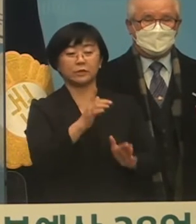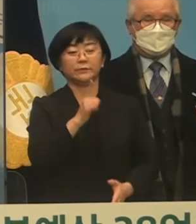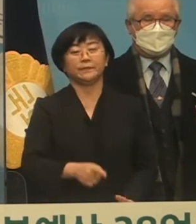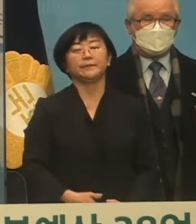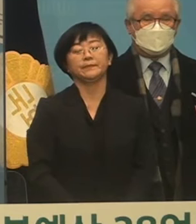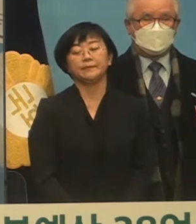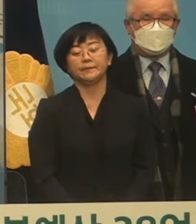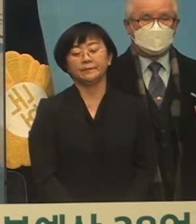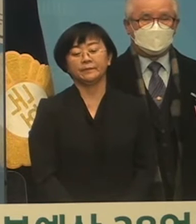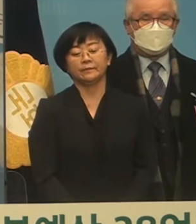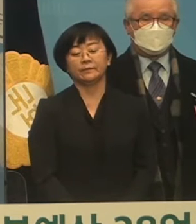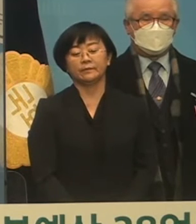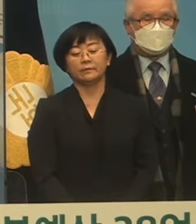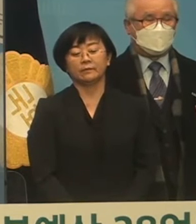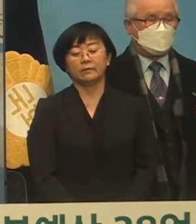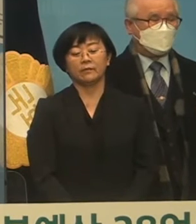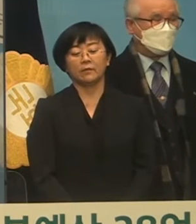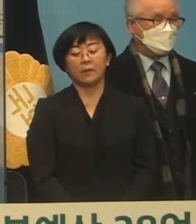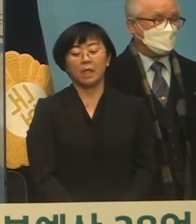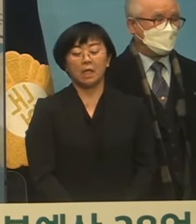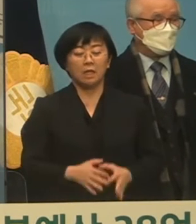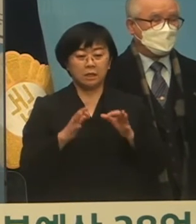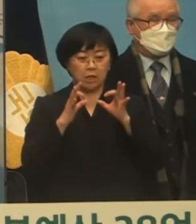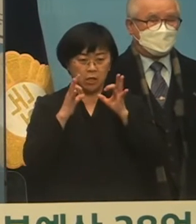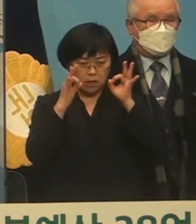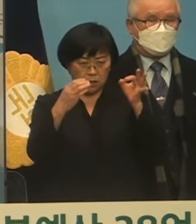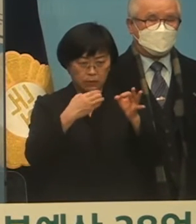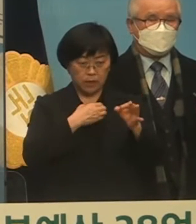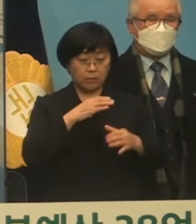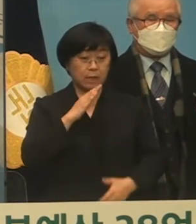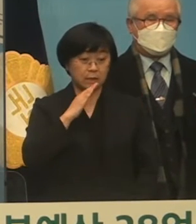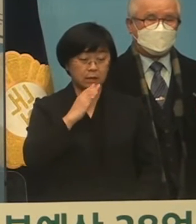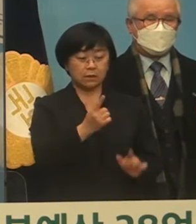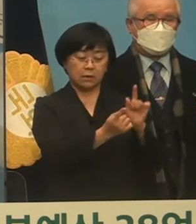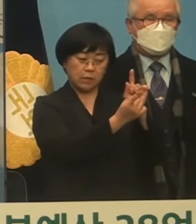것입니다. 이 자리를 빌려 절박한 위기 속에서